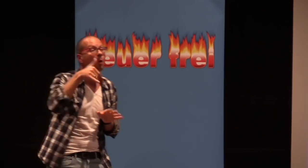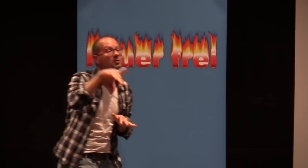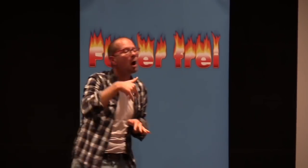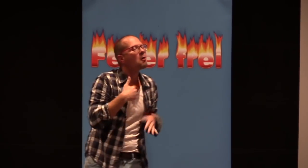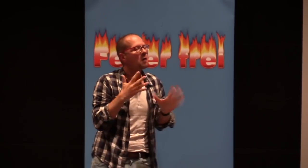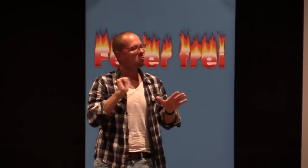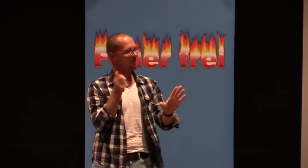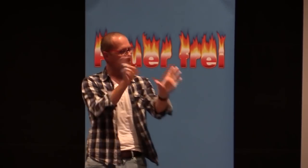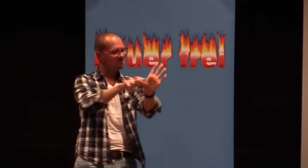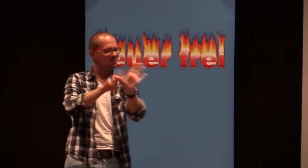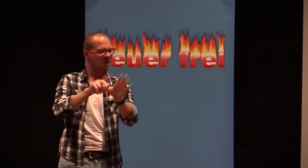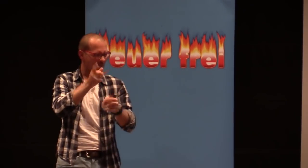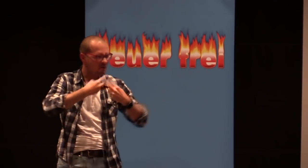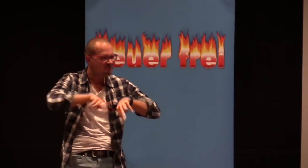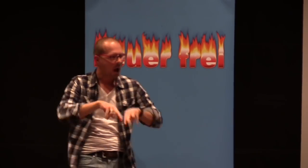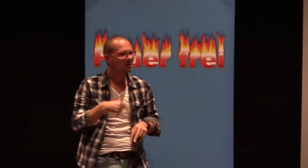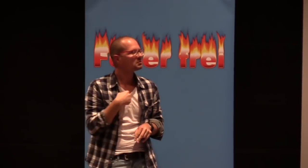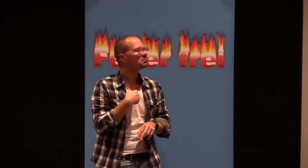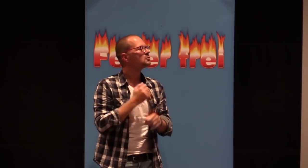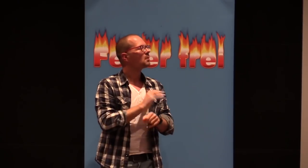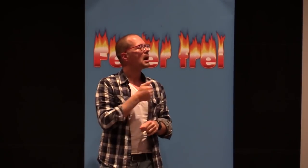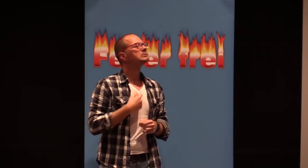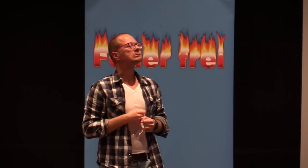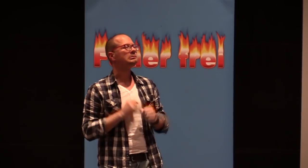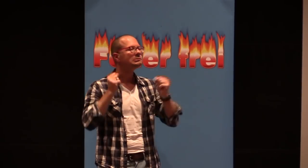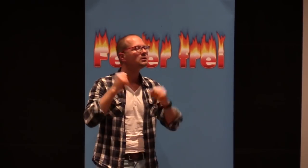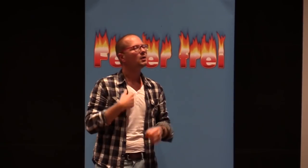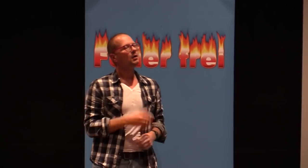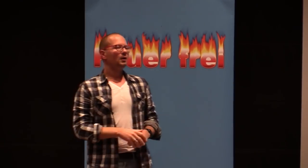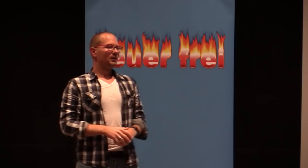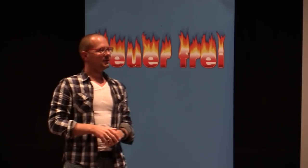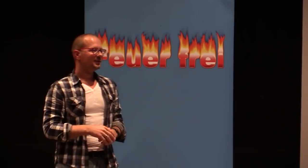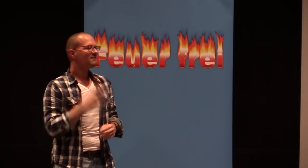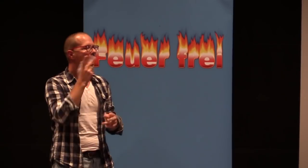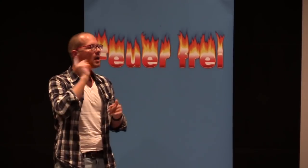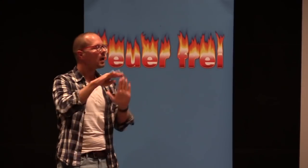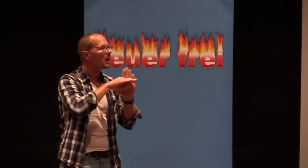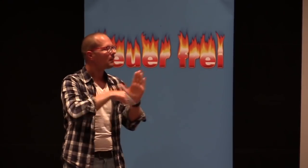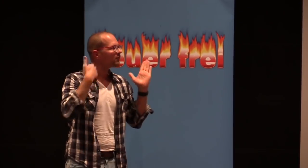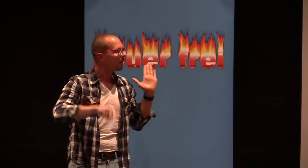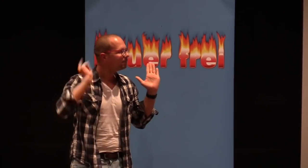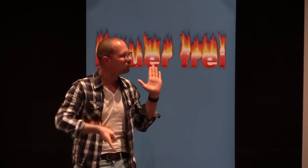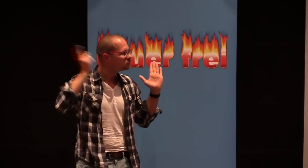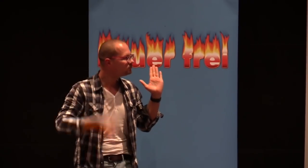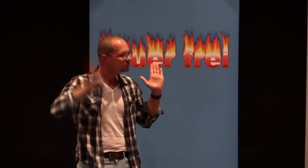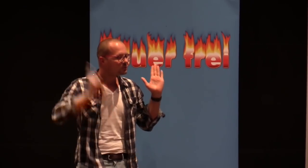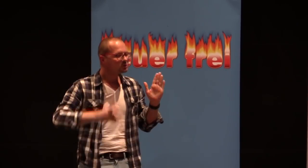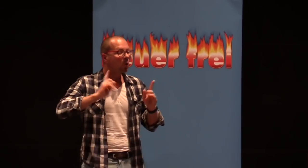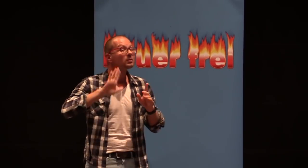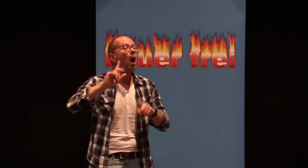tolle Erfahrung, die ich sammeln konnte. Also ich kann mir auf jeden Fall gut vorstellen, in Projekten mitzuwirken. So ein Verein, das ist so